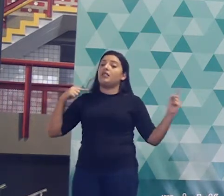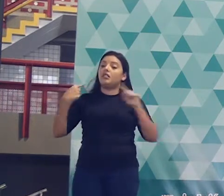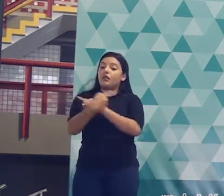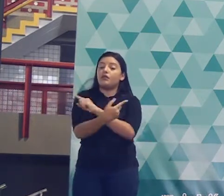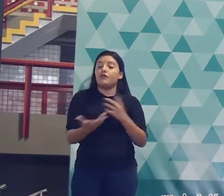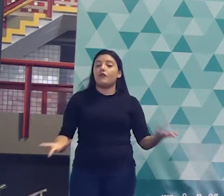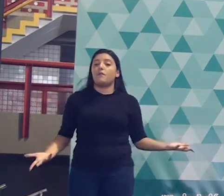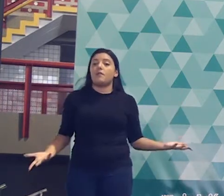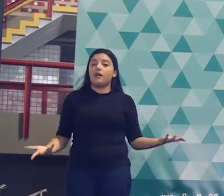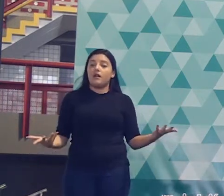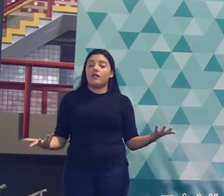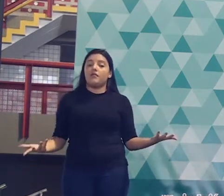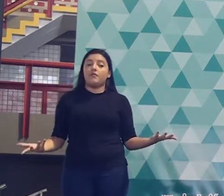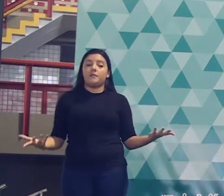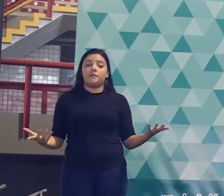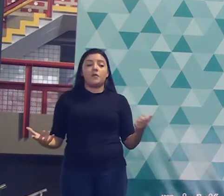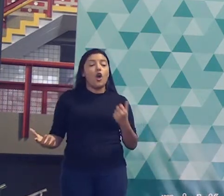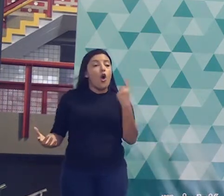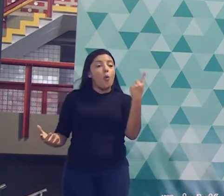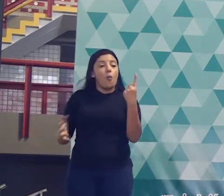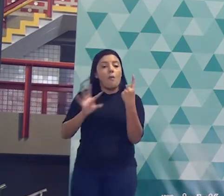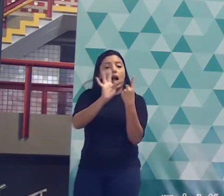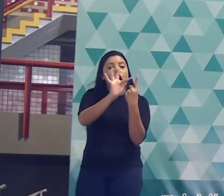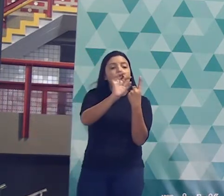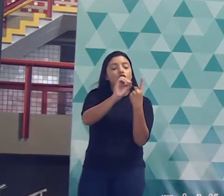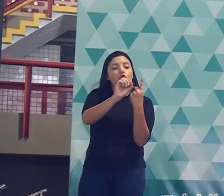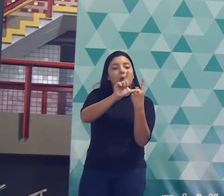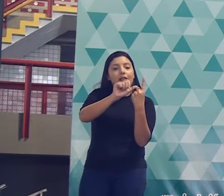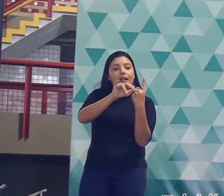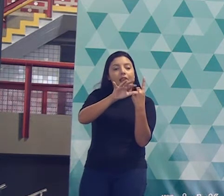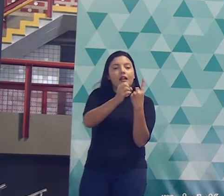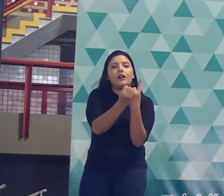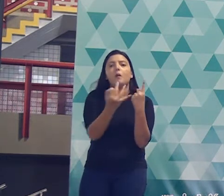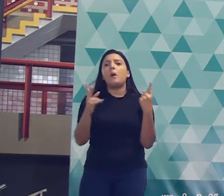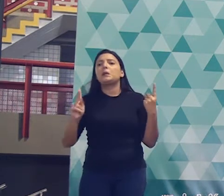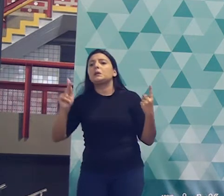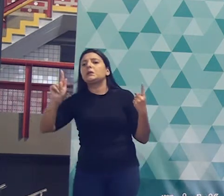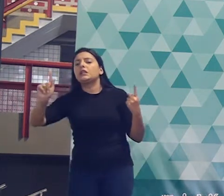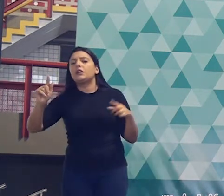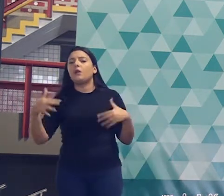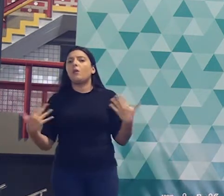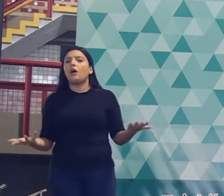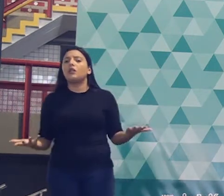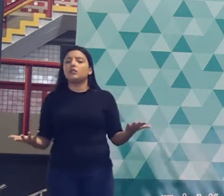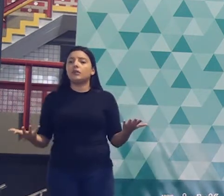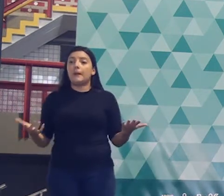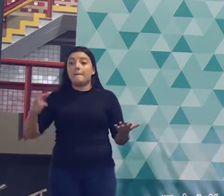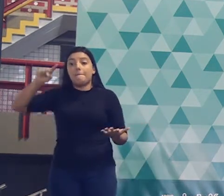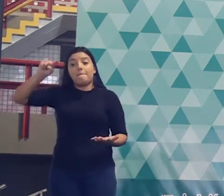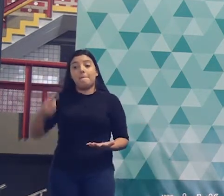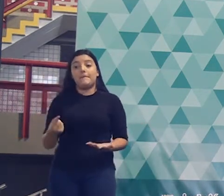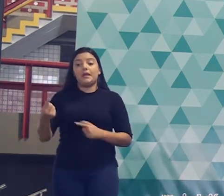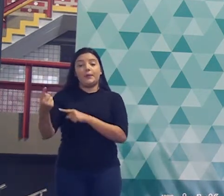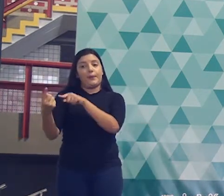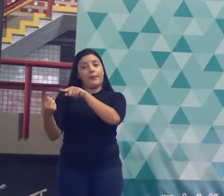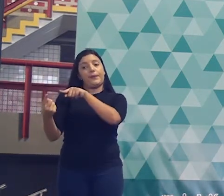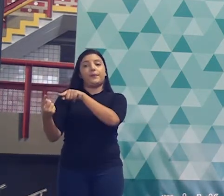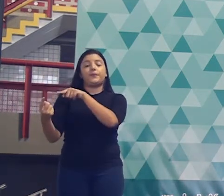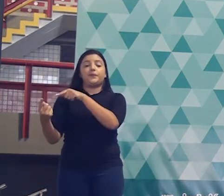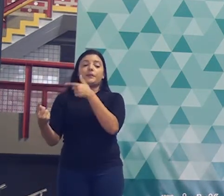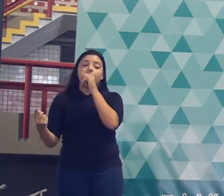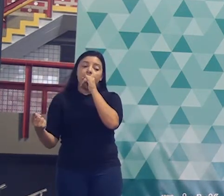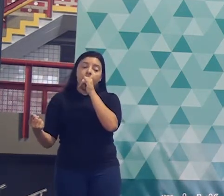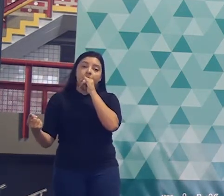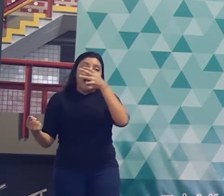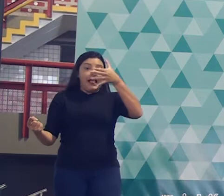ó. 1 tonelada são quantos quilos? 1000. Então, 1 tonelada, ela vai representar